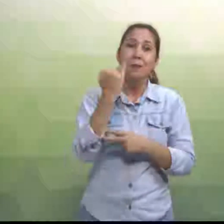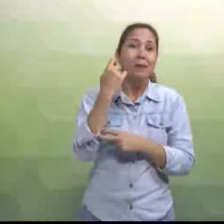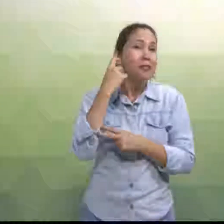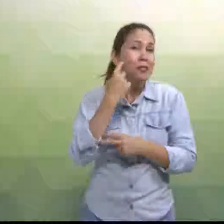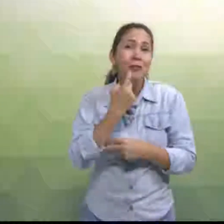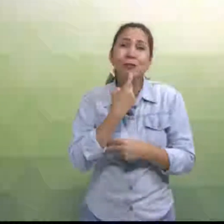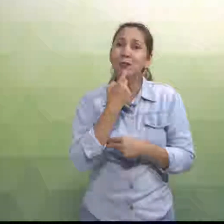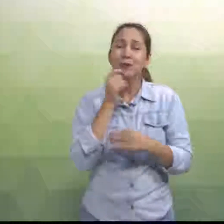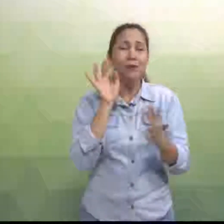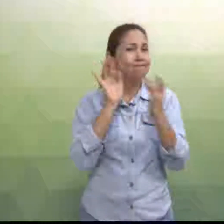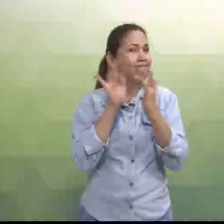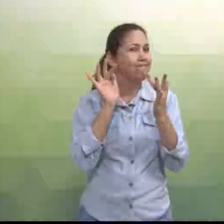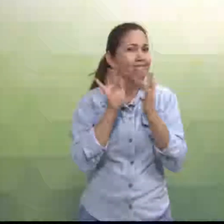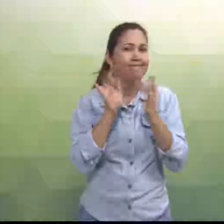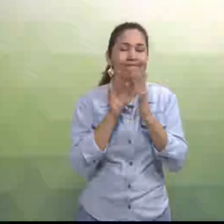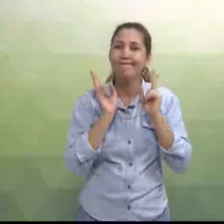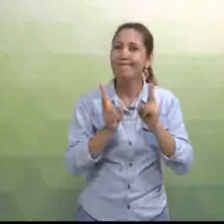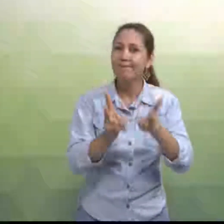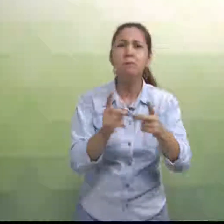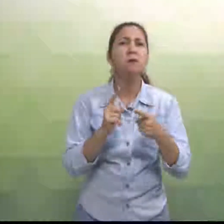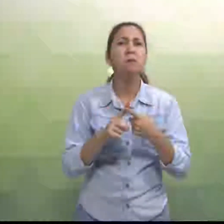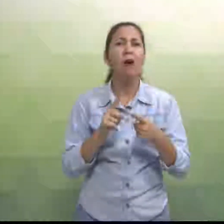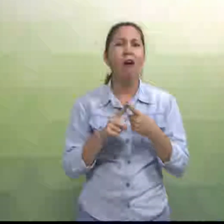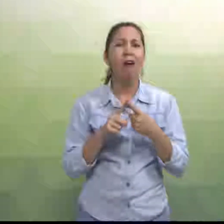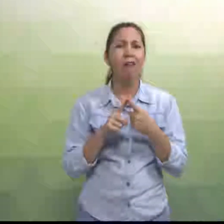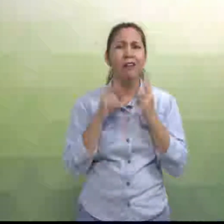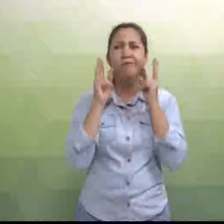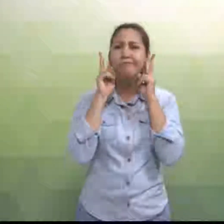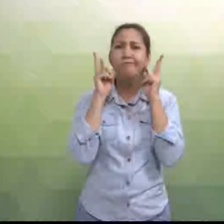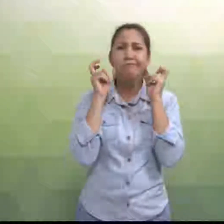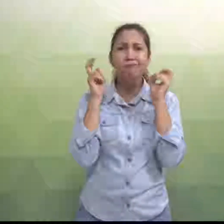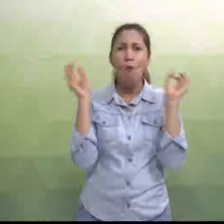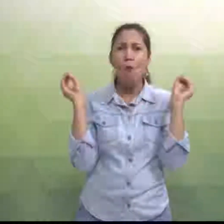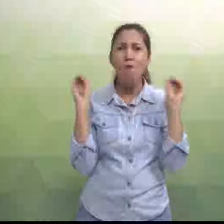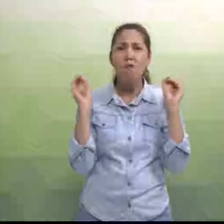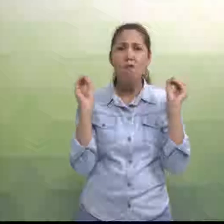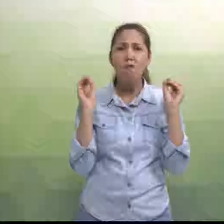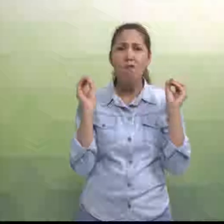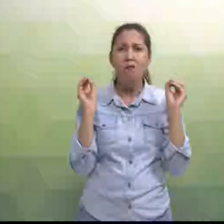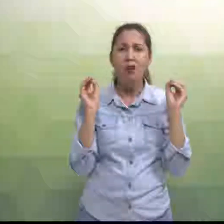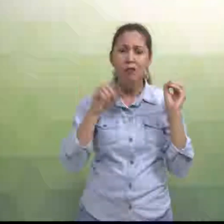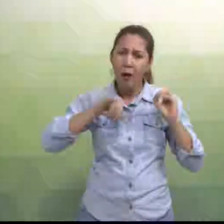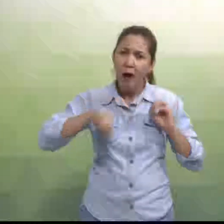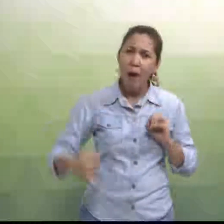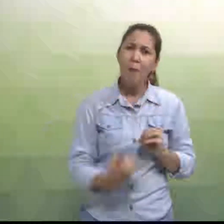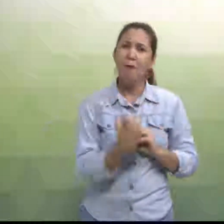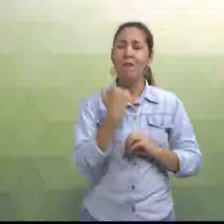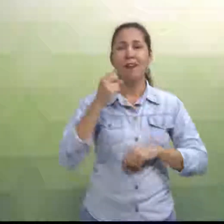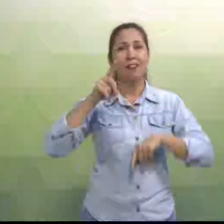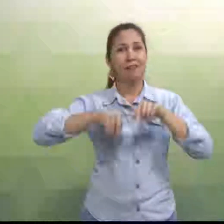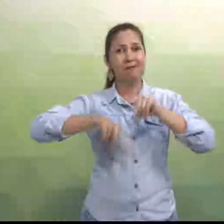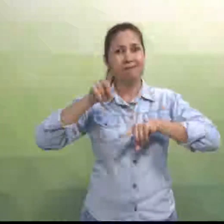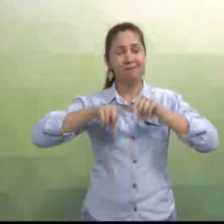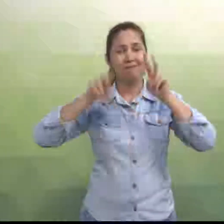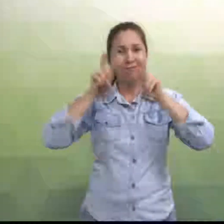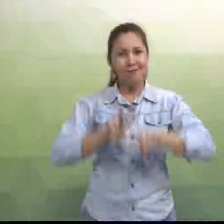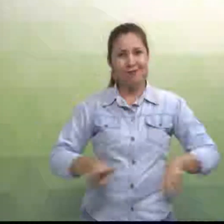importante para o surdo, para que ele tenha contato, ele veja. Por quê? Ele não tem a recepção de informações